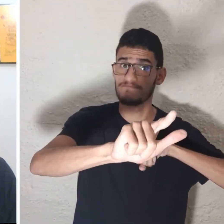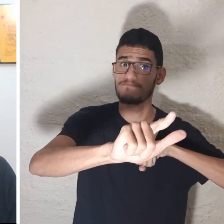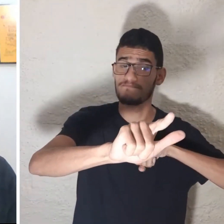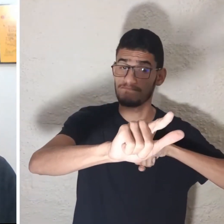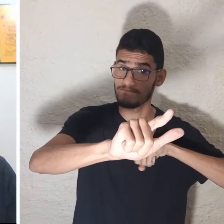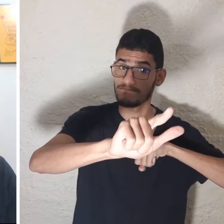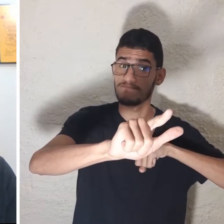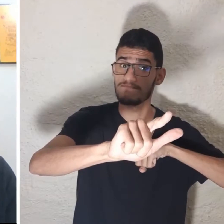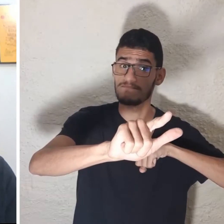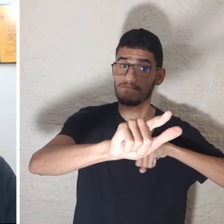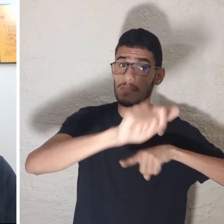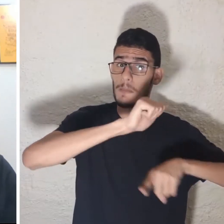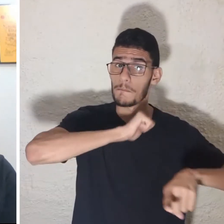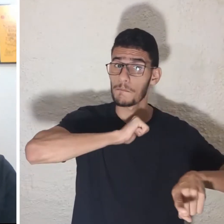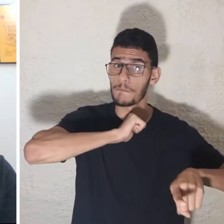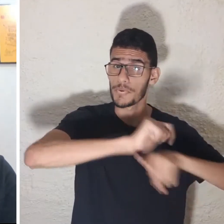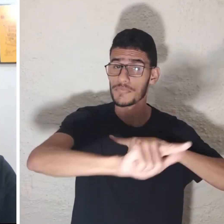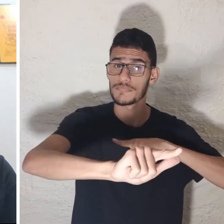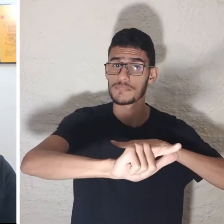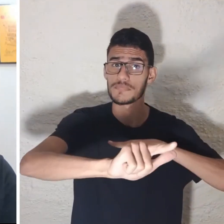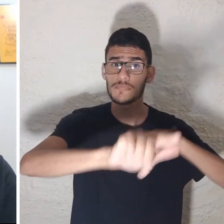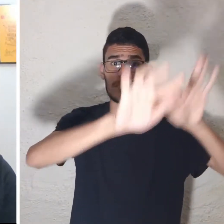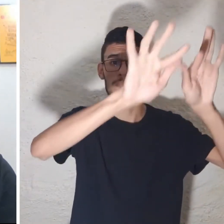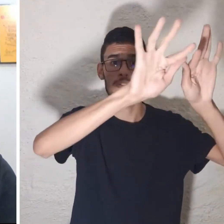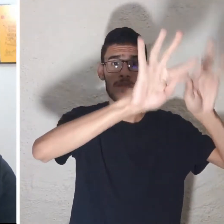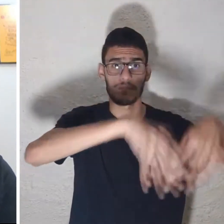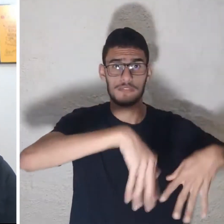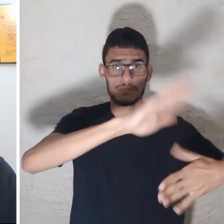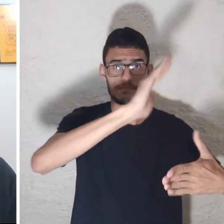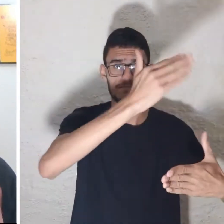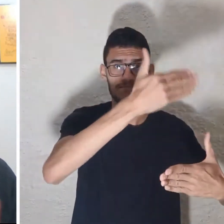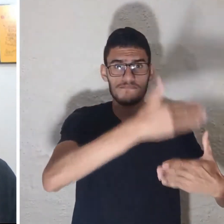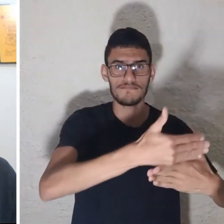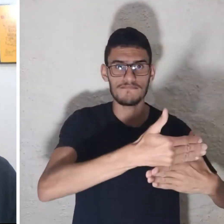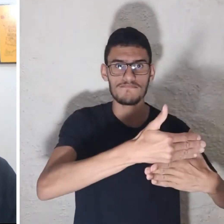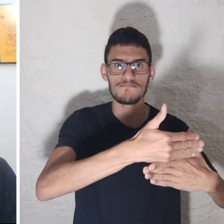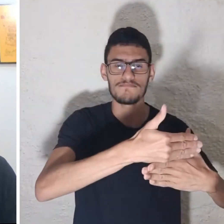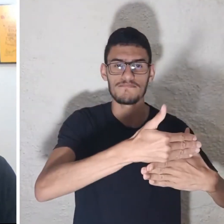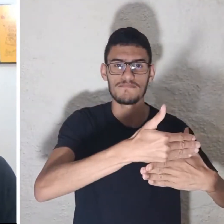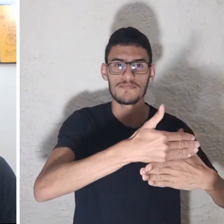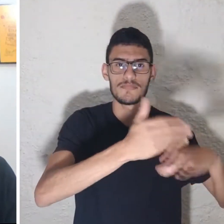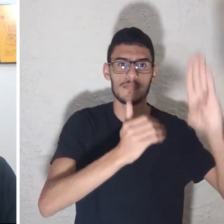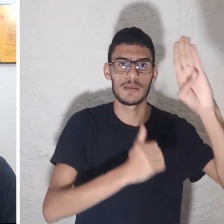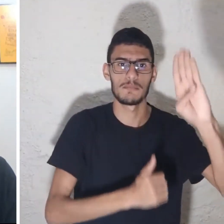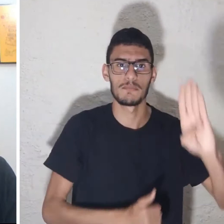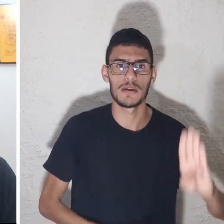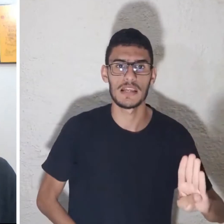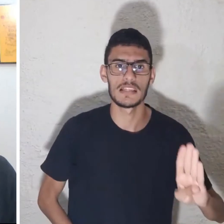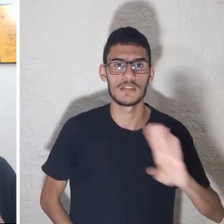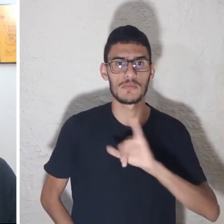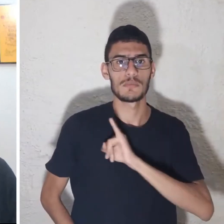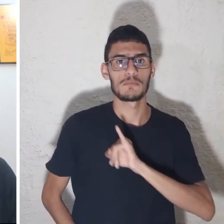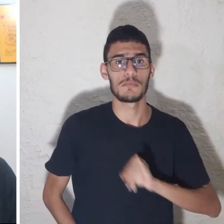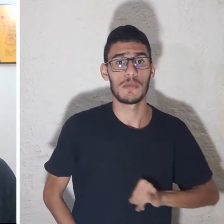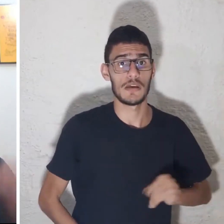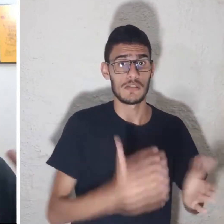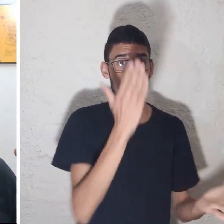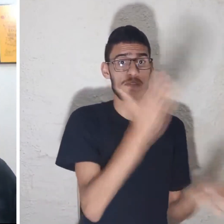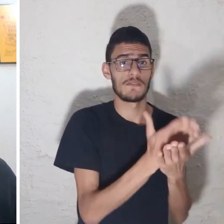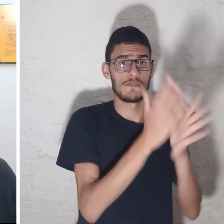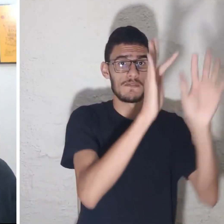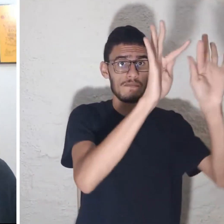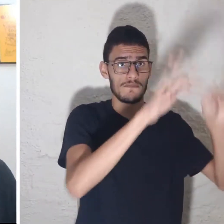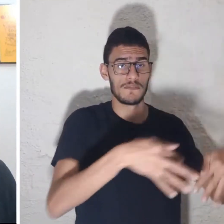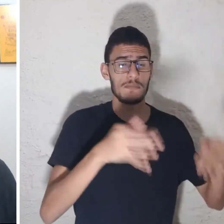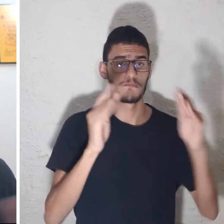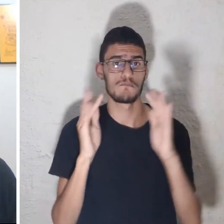poder. E aí a gente tem, então, com a expulsão do Dom Pedro II, o encerramento do período conhecido como Brasil Império. Então, esse